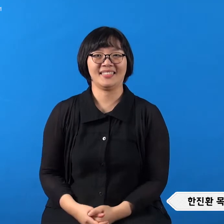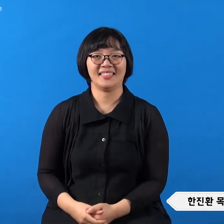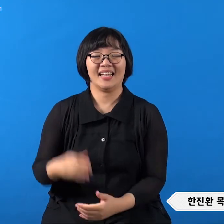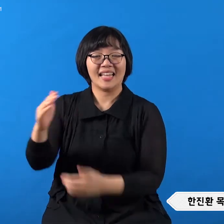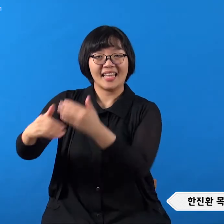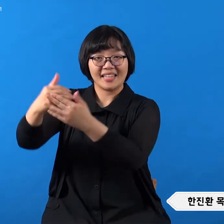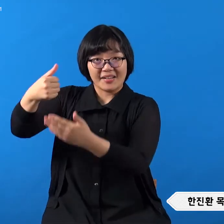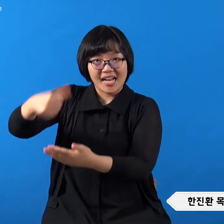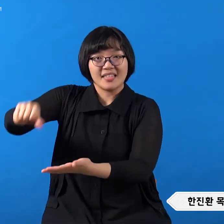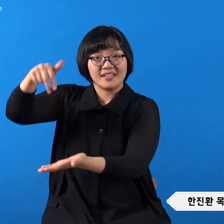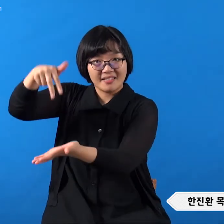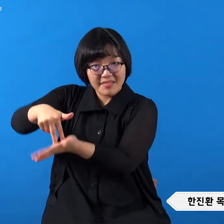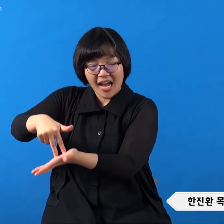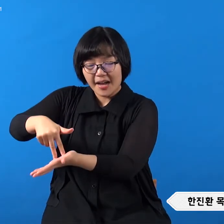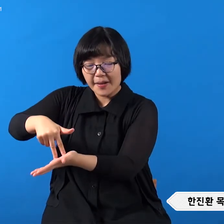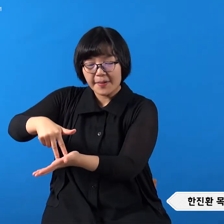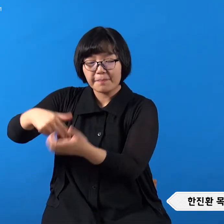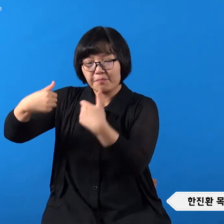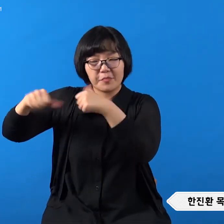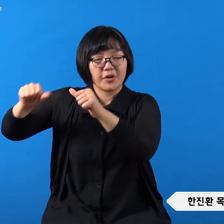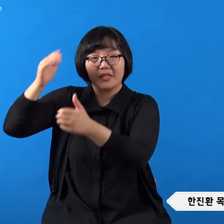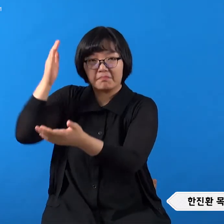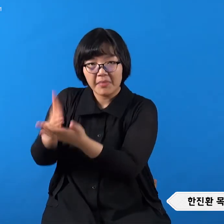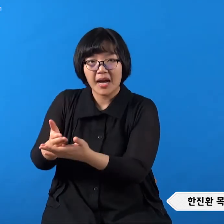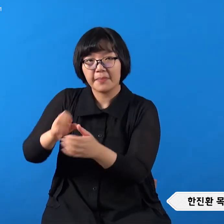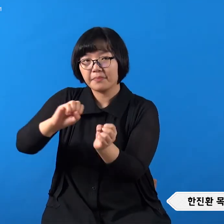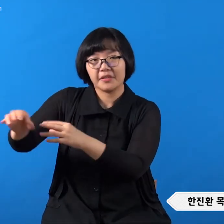아들의 지위를 놓치지 말라는 것이죠.